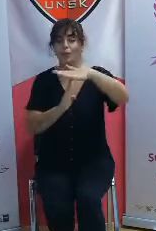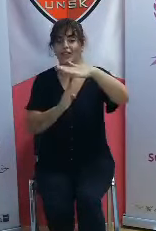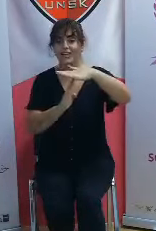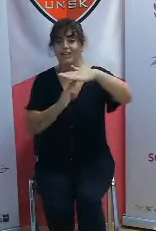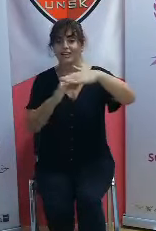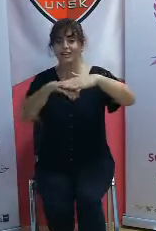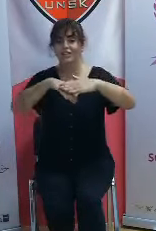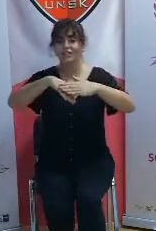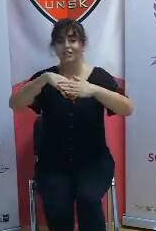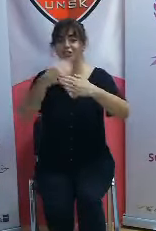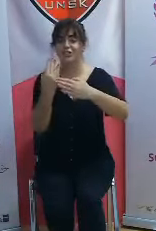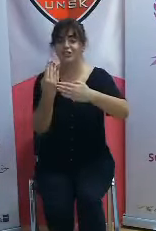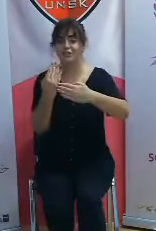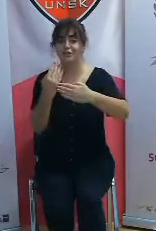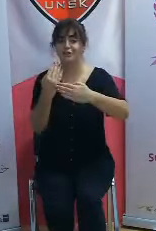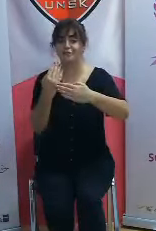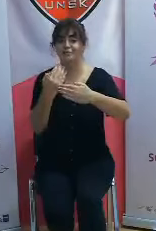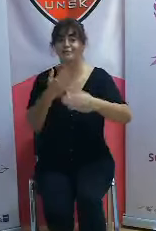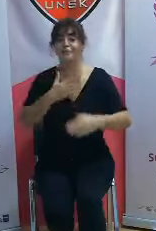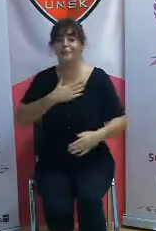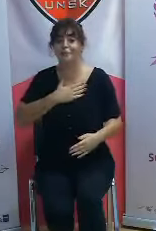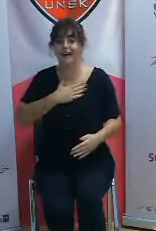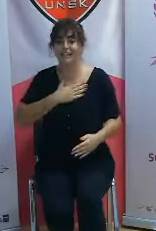Molaya çıkıyorum ben.